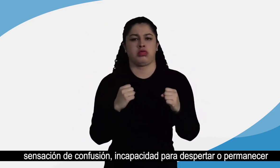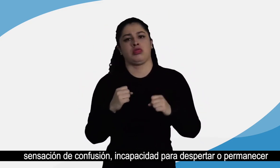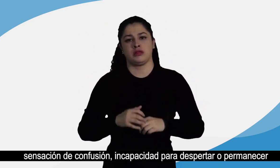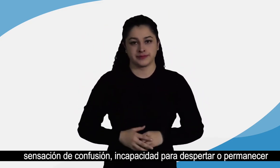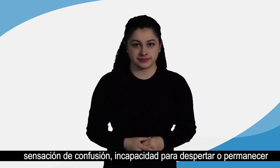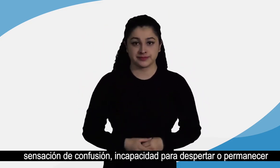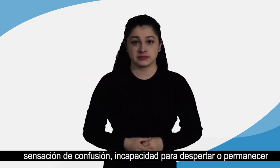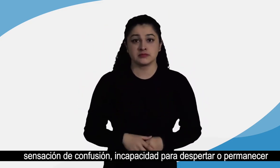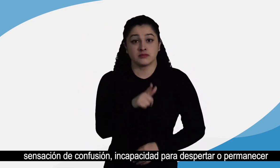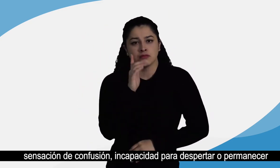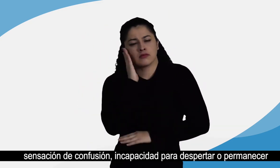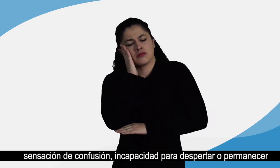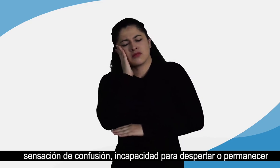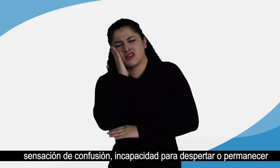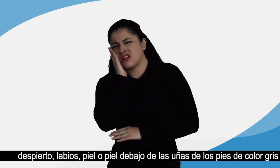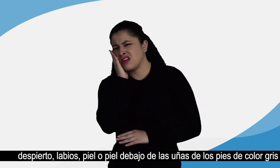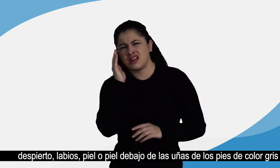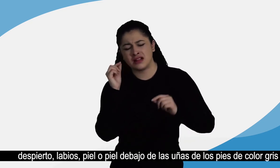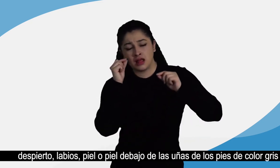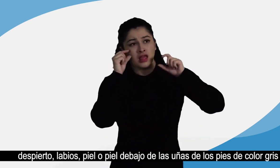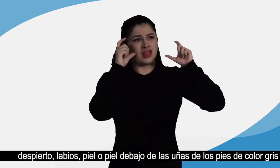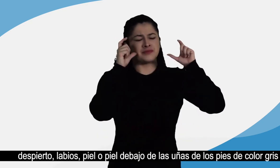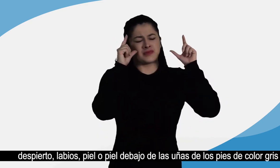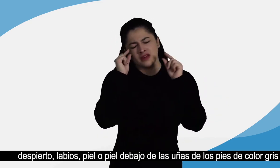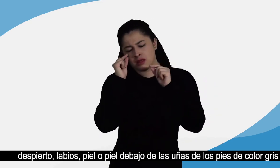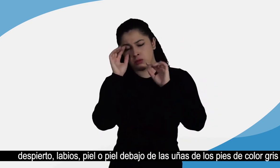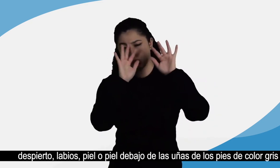Incapacidad para despertar o permanecer despierto 15.